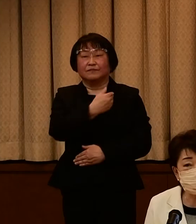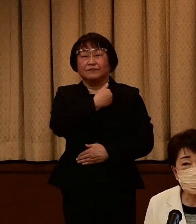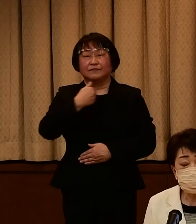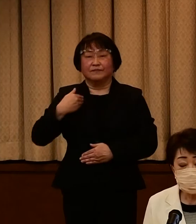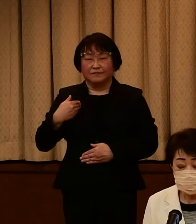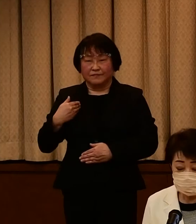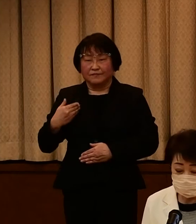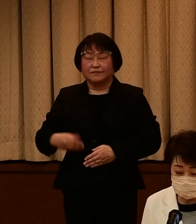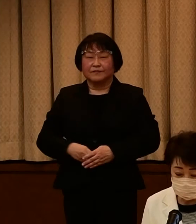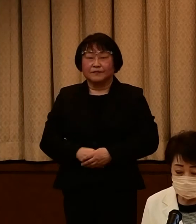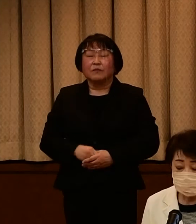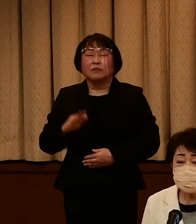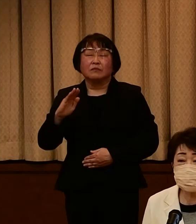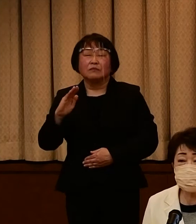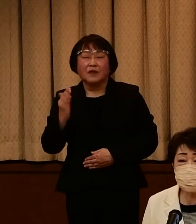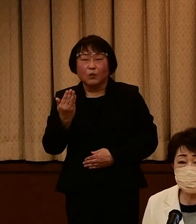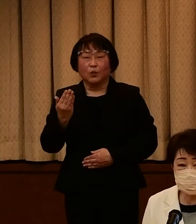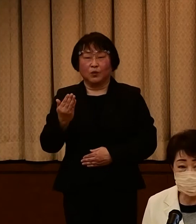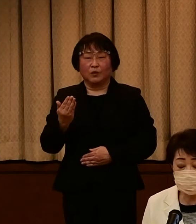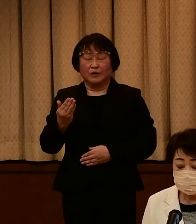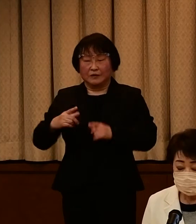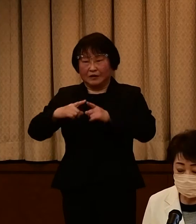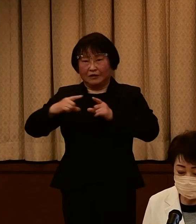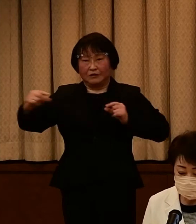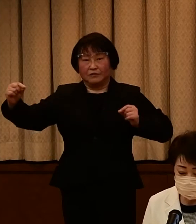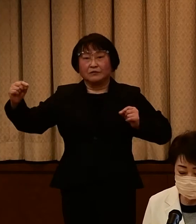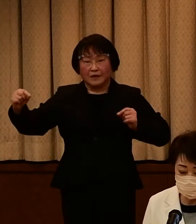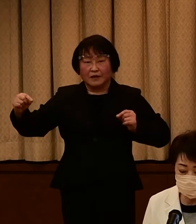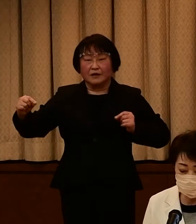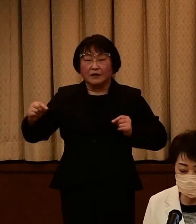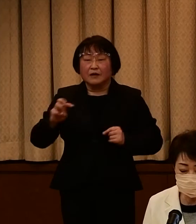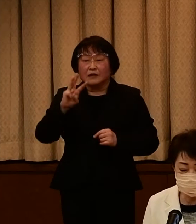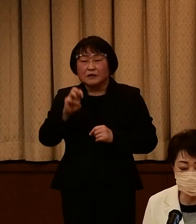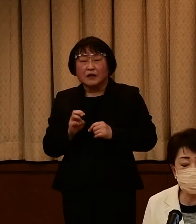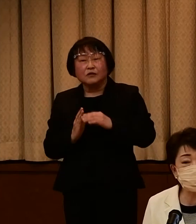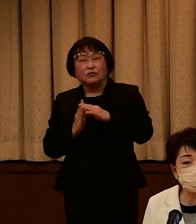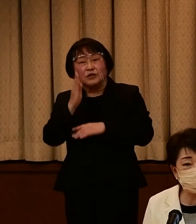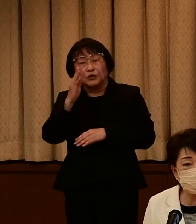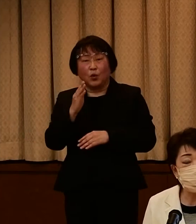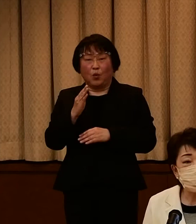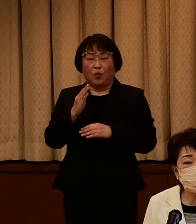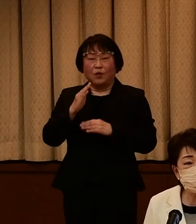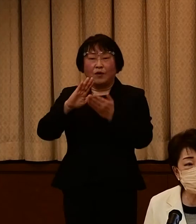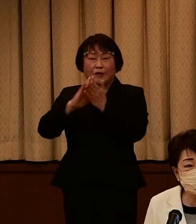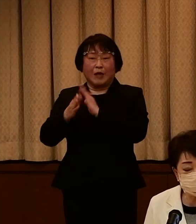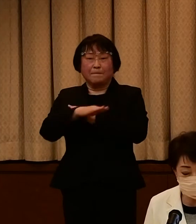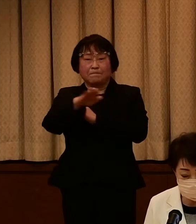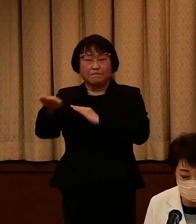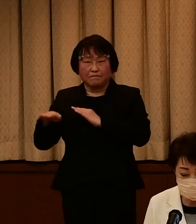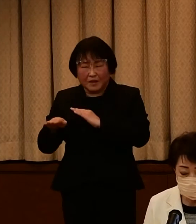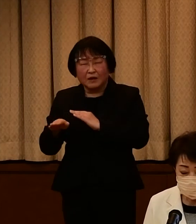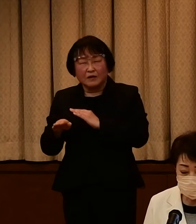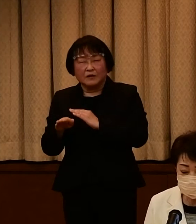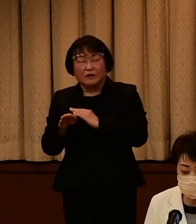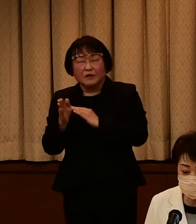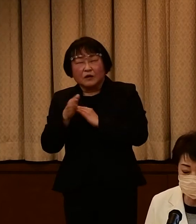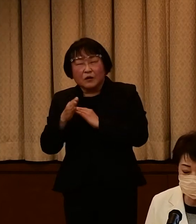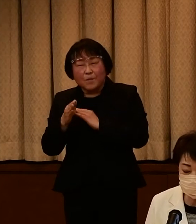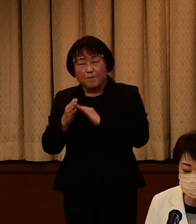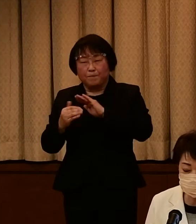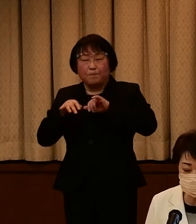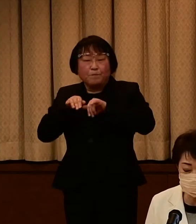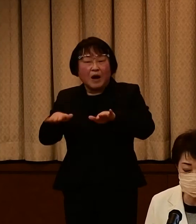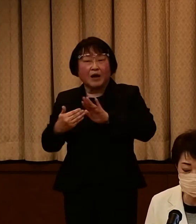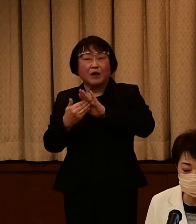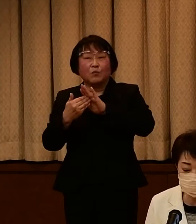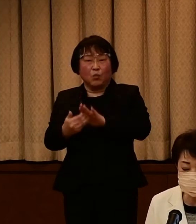ております。しかし全国で30を超える都道府県が近日中にまん延防止